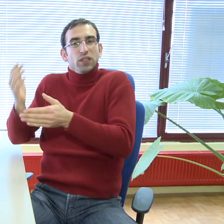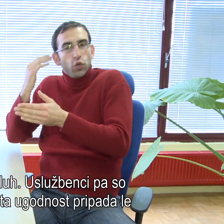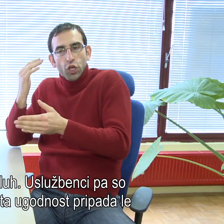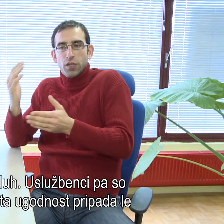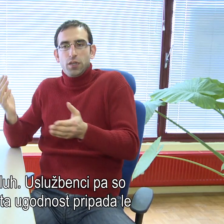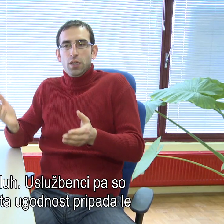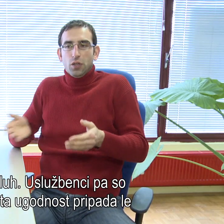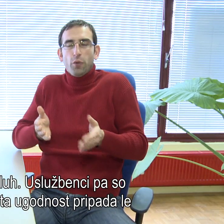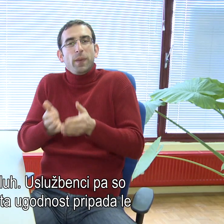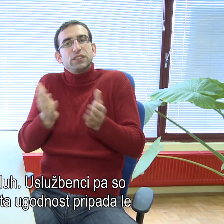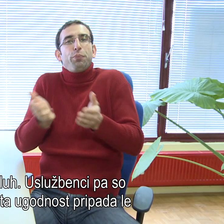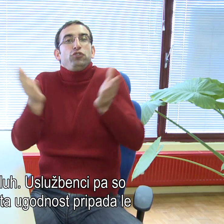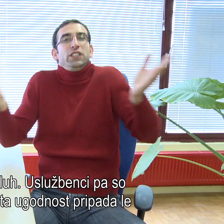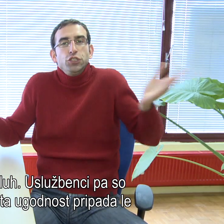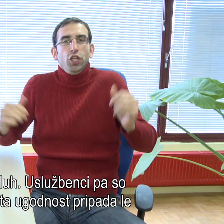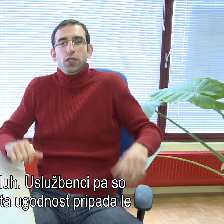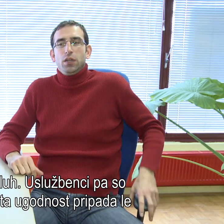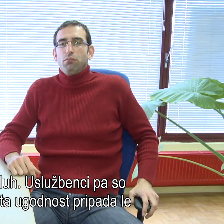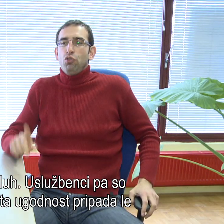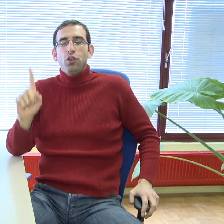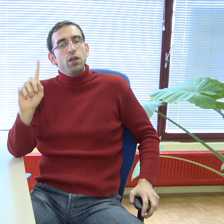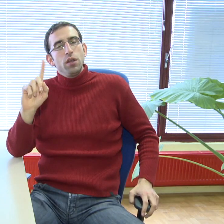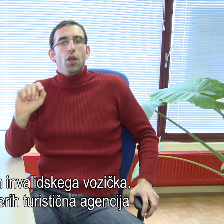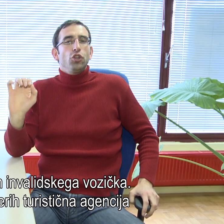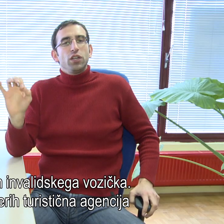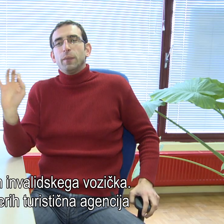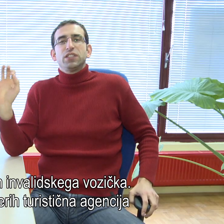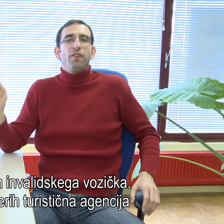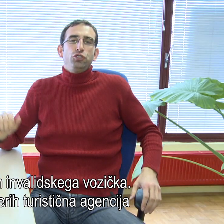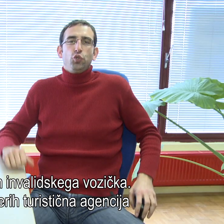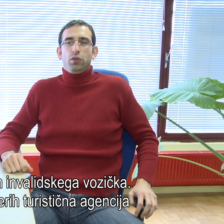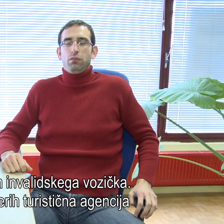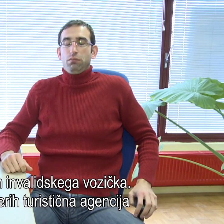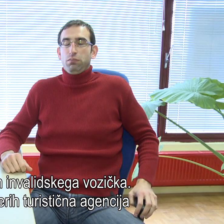Potrebujem,